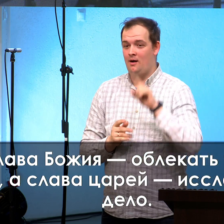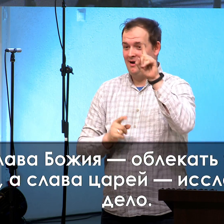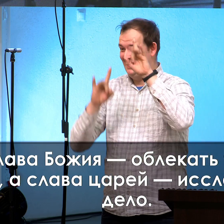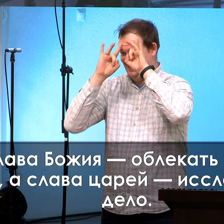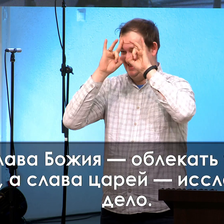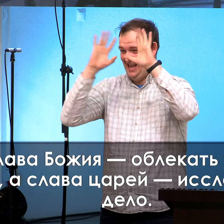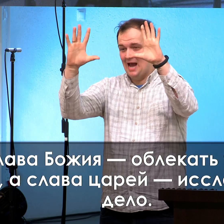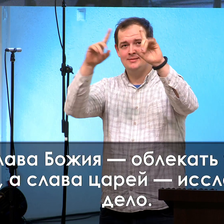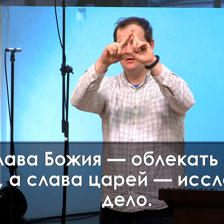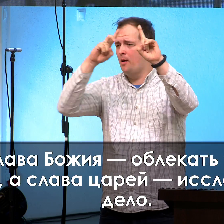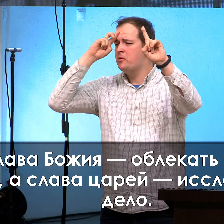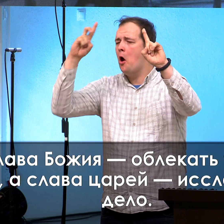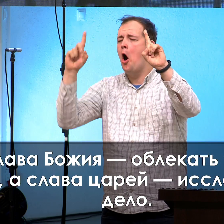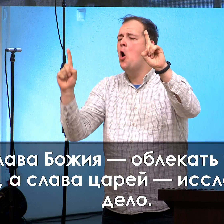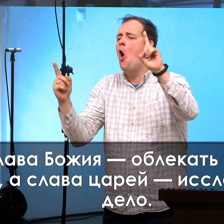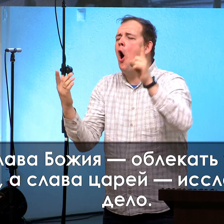Мне этот стих очень нравится.